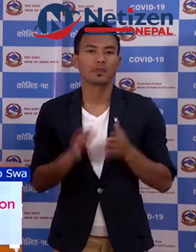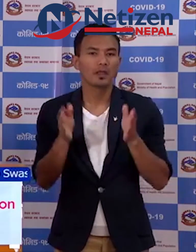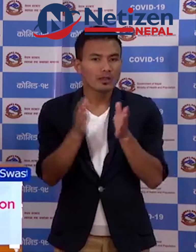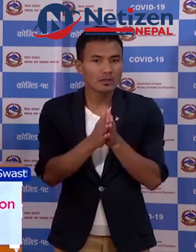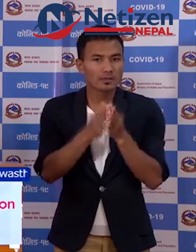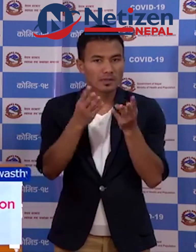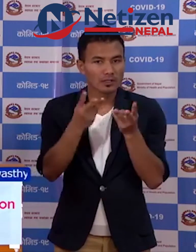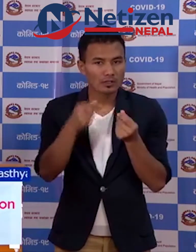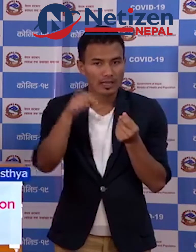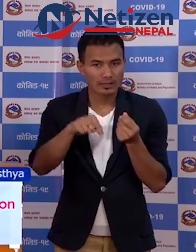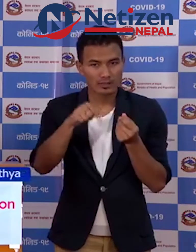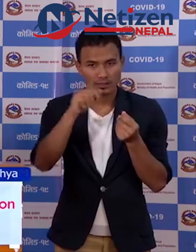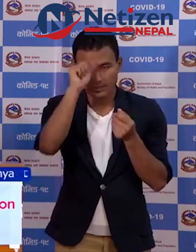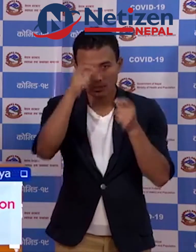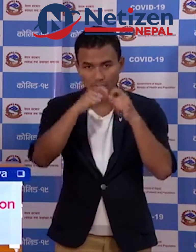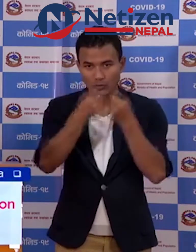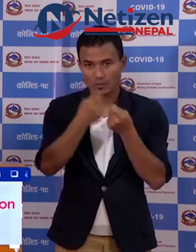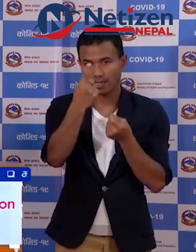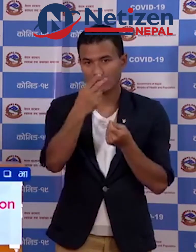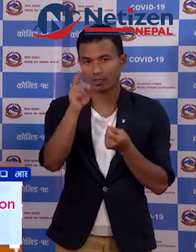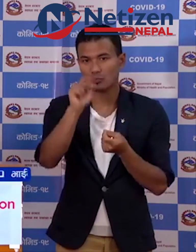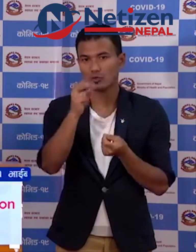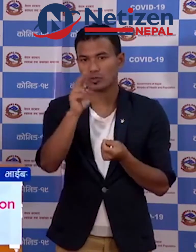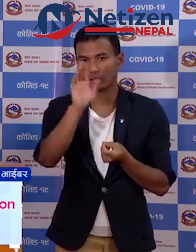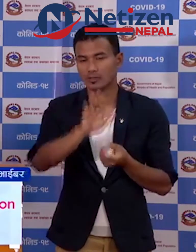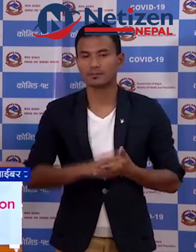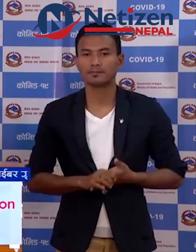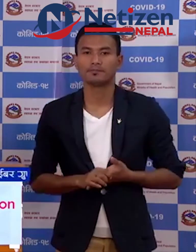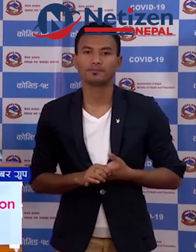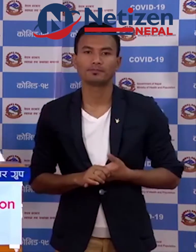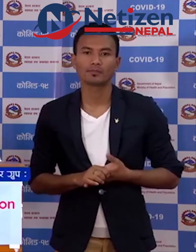टोटल संख्या आज रेड जोनमा 1 जना पर्नु भएको छ काठमाडौँको।